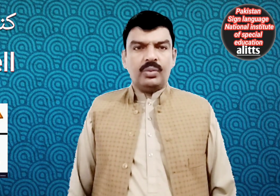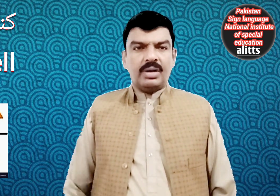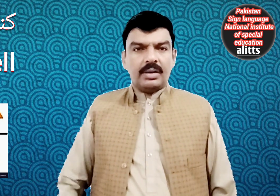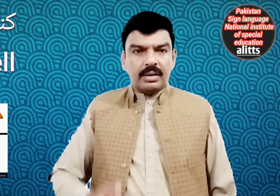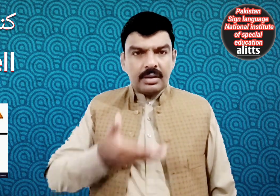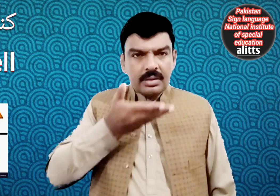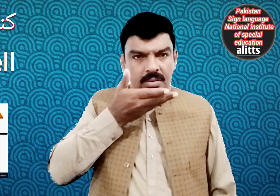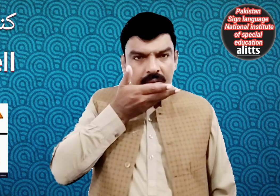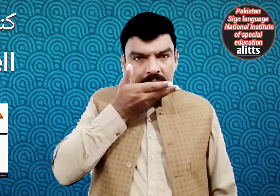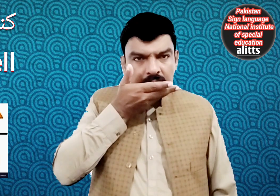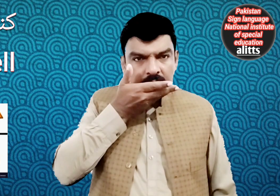कुआं।